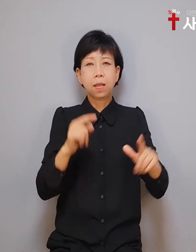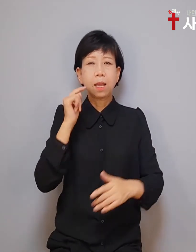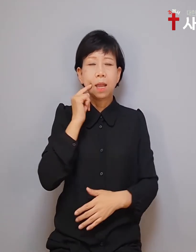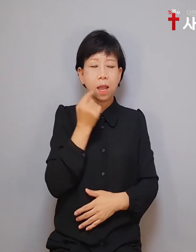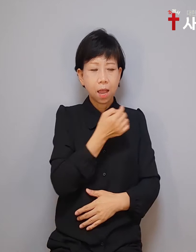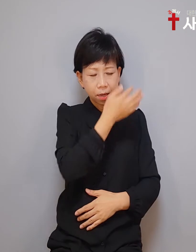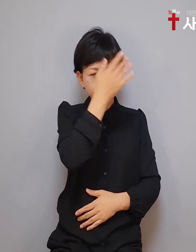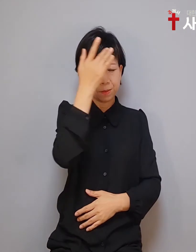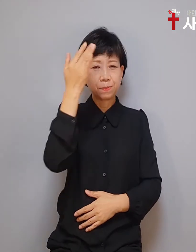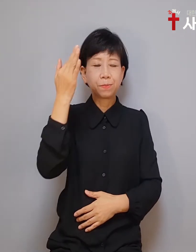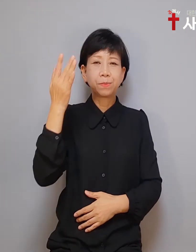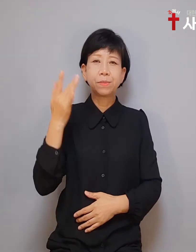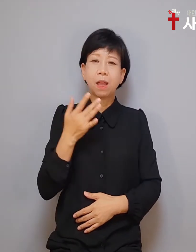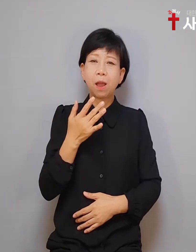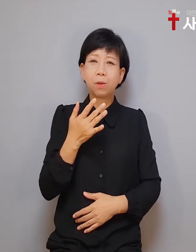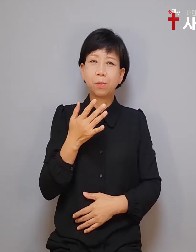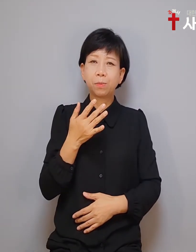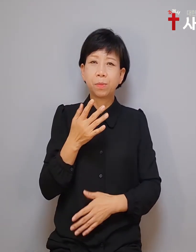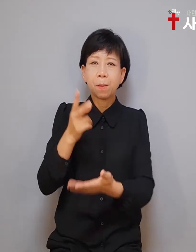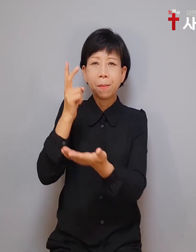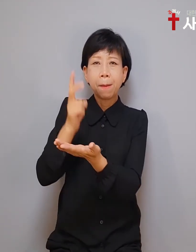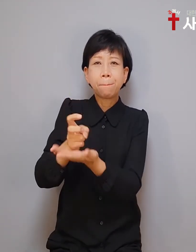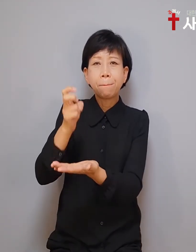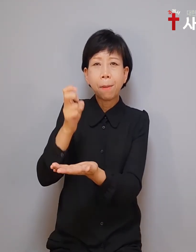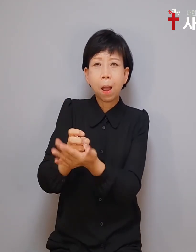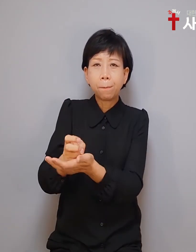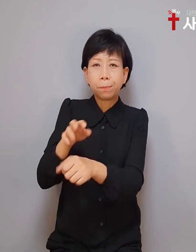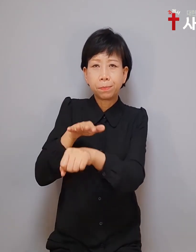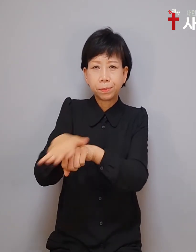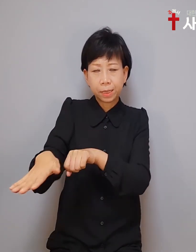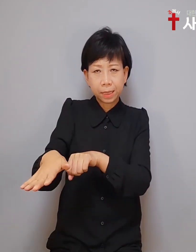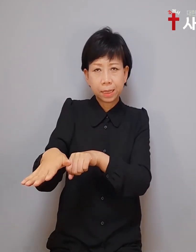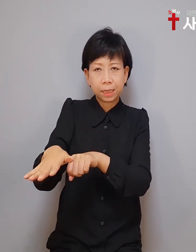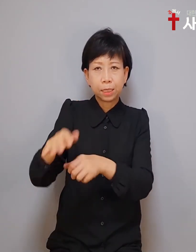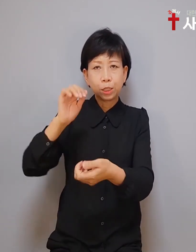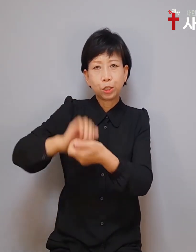아름다움과 법칙을 발견한 이들이 있습니다.